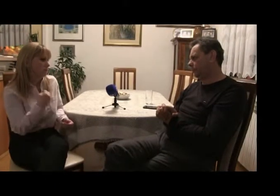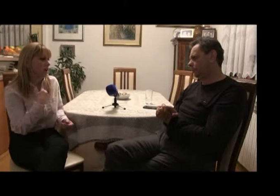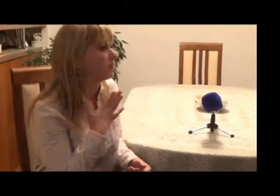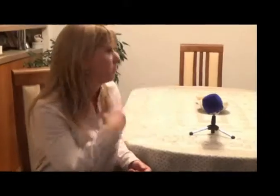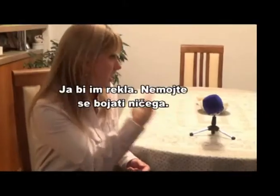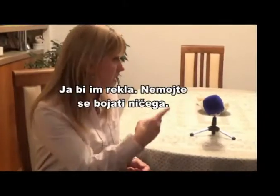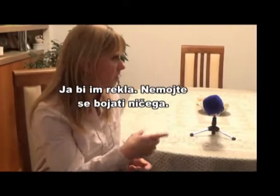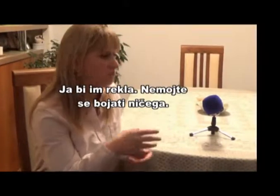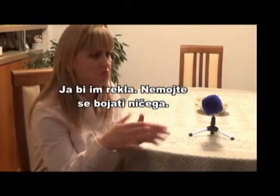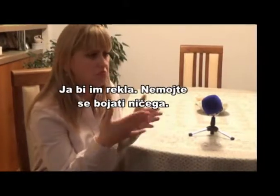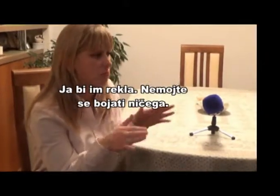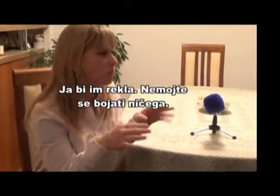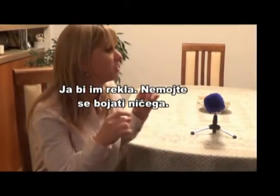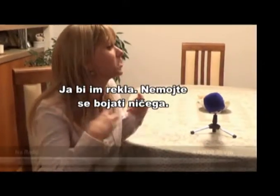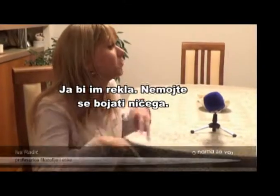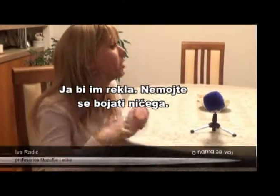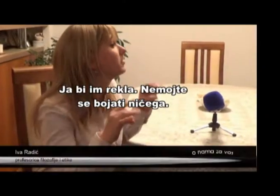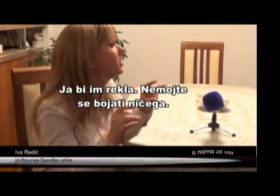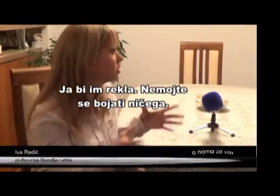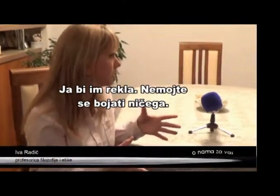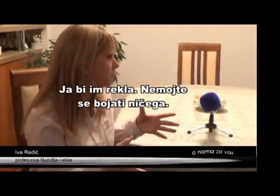Ja bi im rekla, nemojte se bojati ničega.